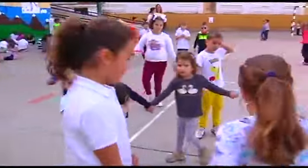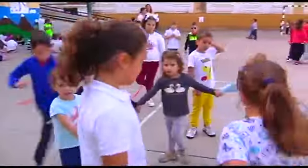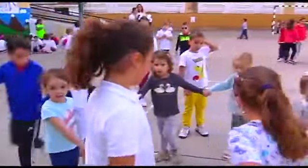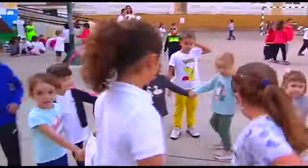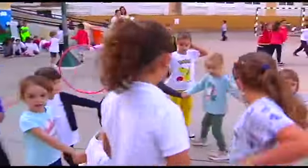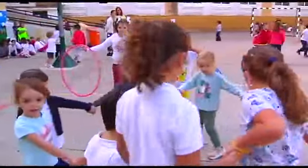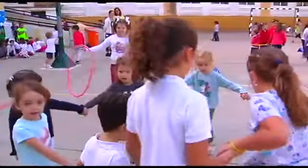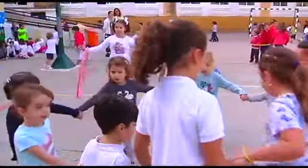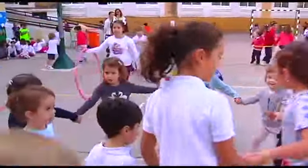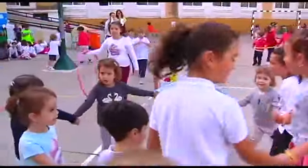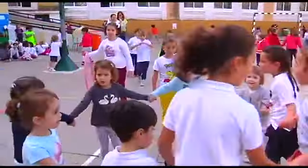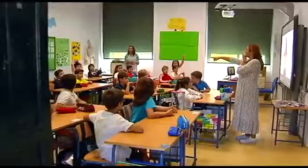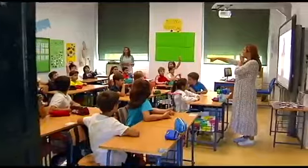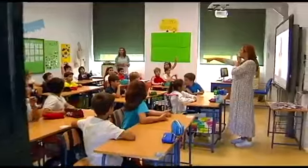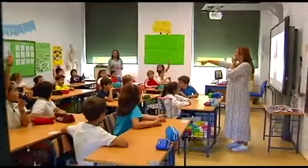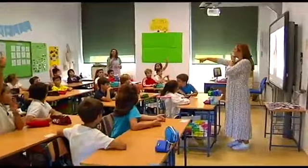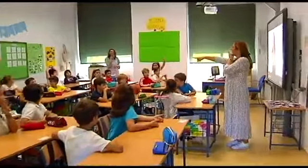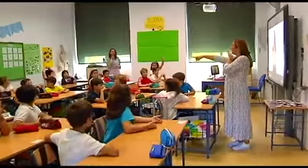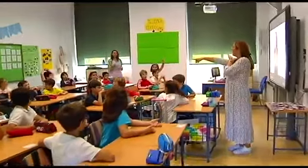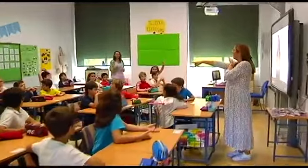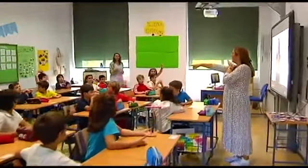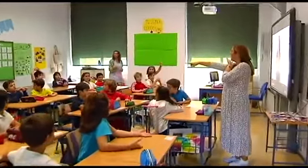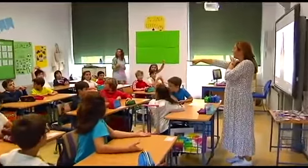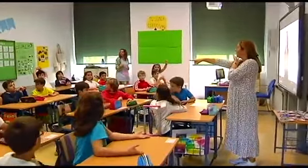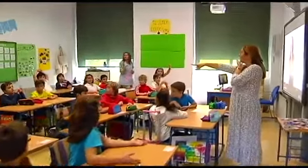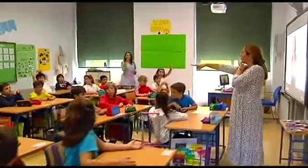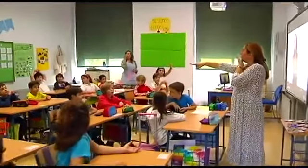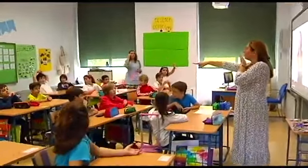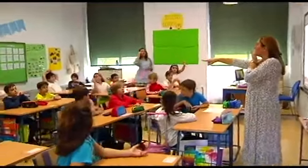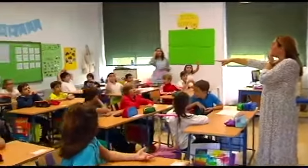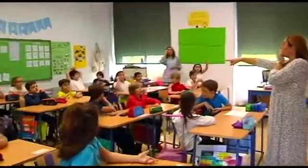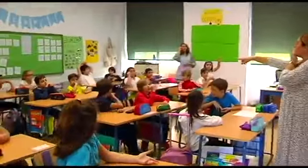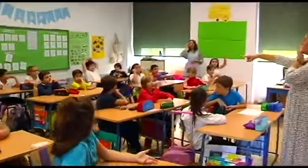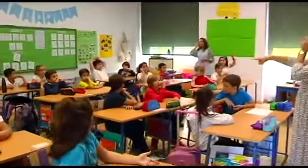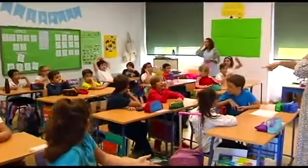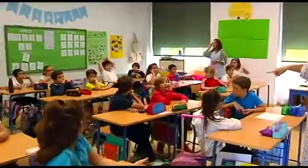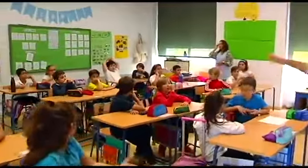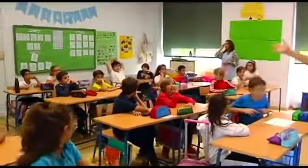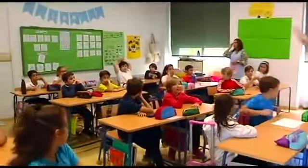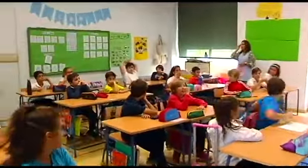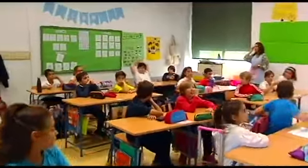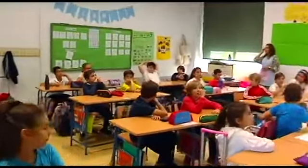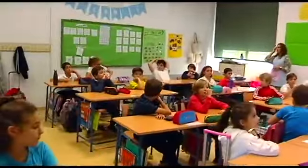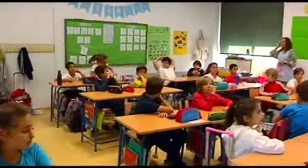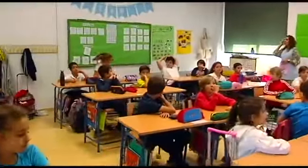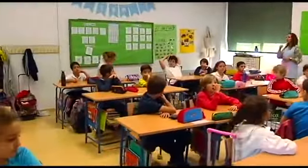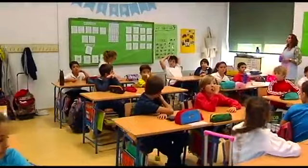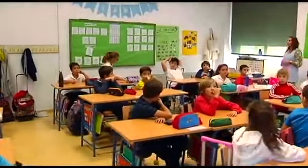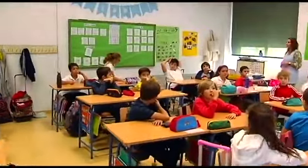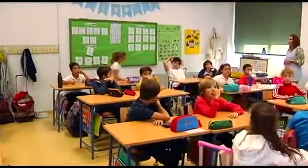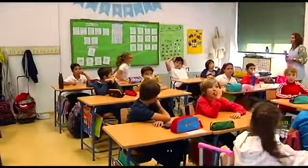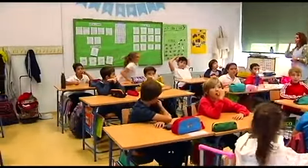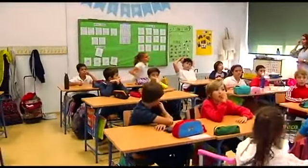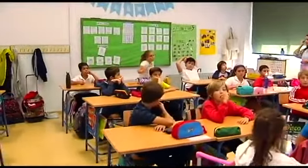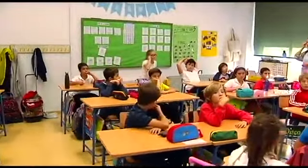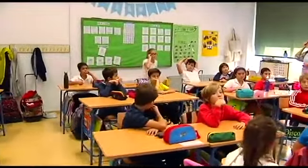La comunicación traspasa barreras con la lengua de signos. Y en este colegio público, el Colón de Córdoba, nos encontramos un ejemplo